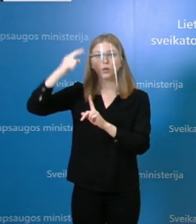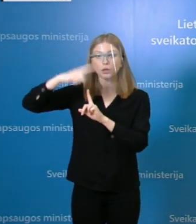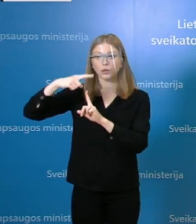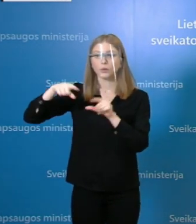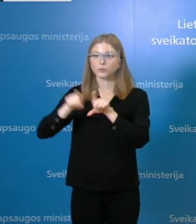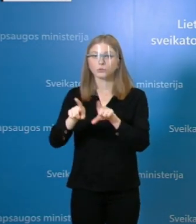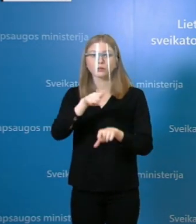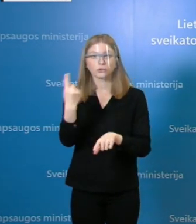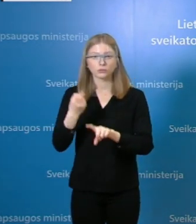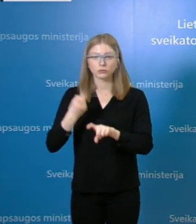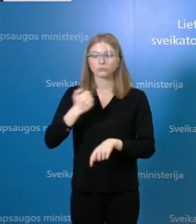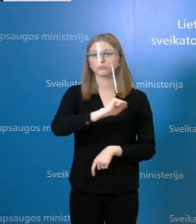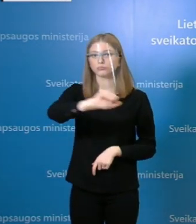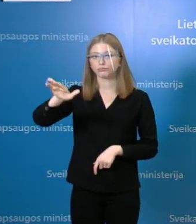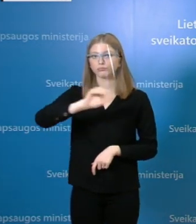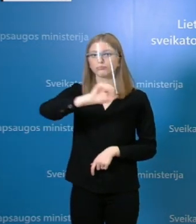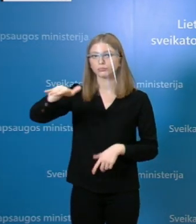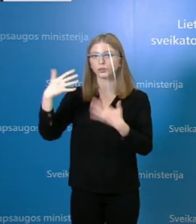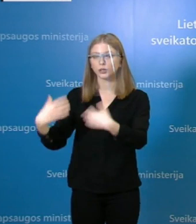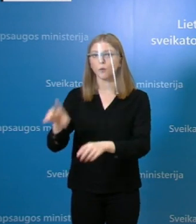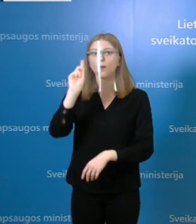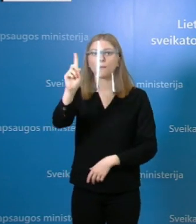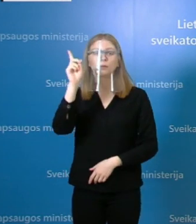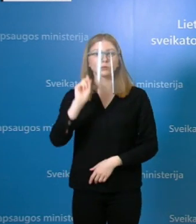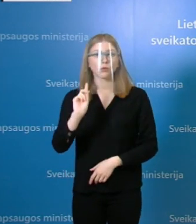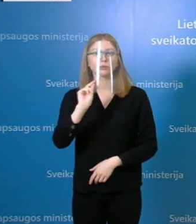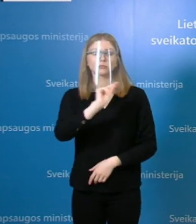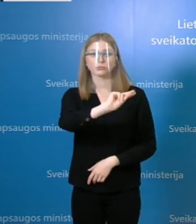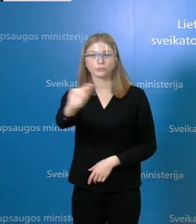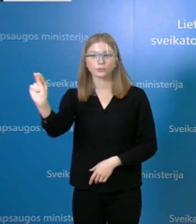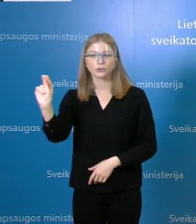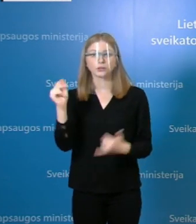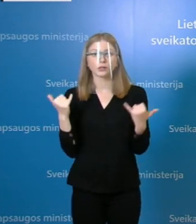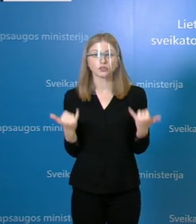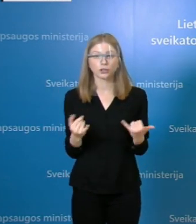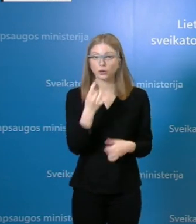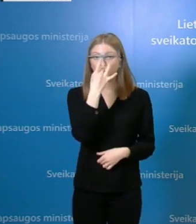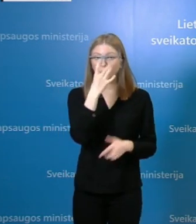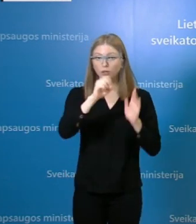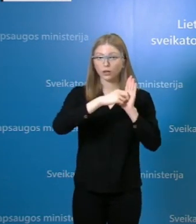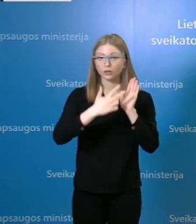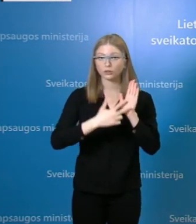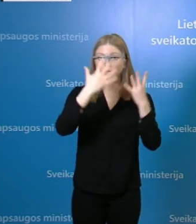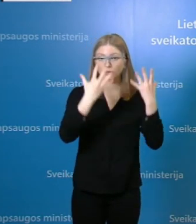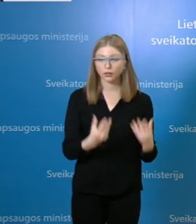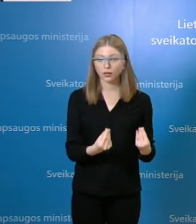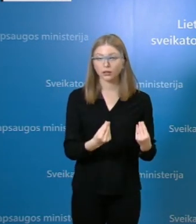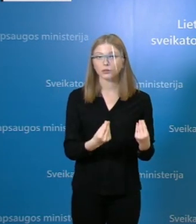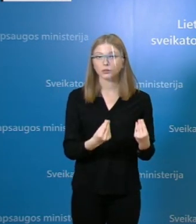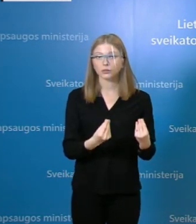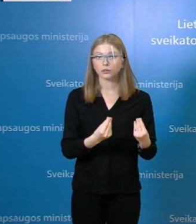tačiau visgi priminsime, nes tai yra svarbu. Nuo šiandien, tai yra nuo gegužės 18, truputėlį